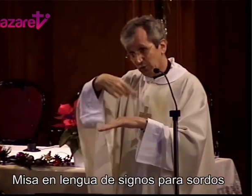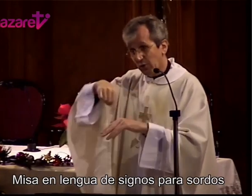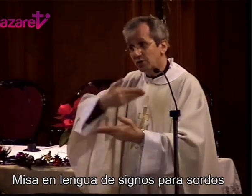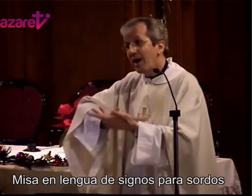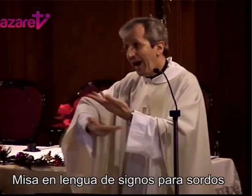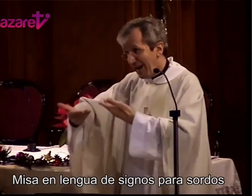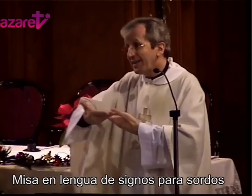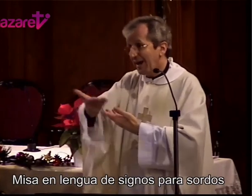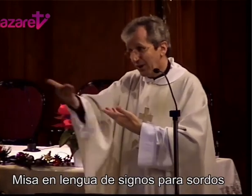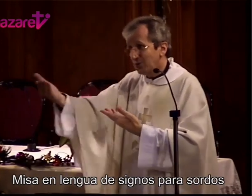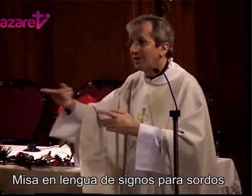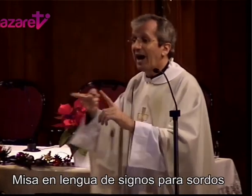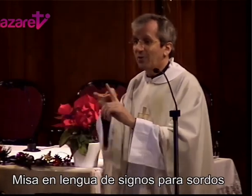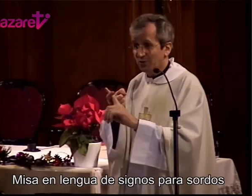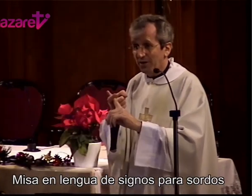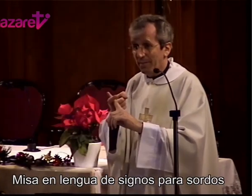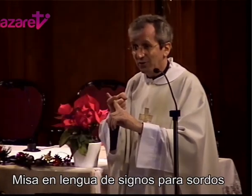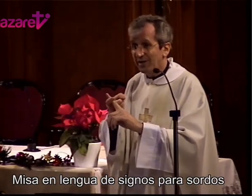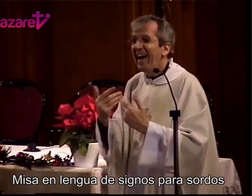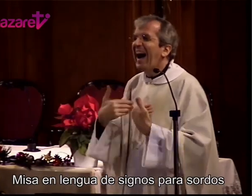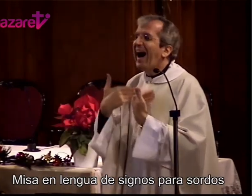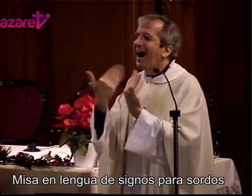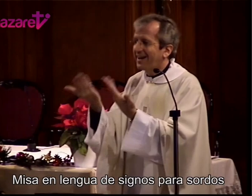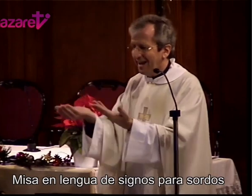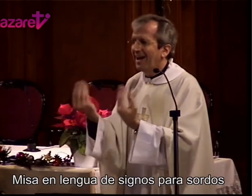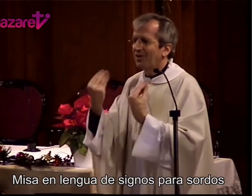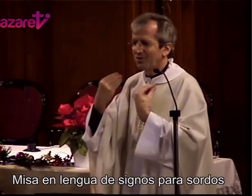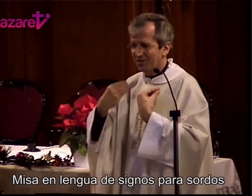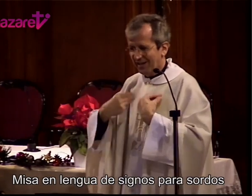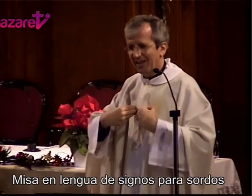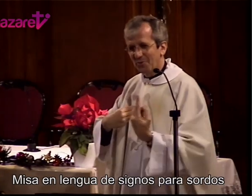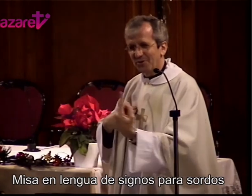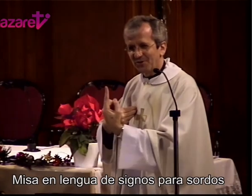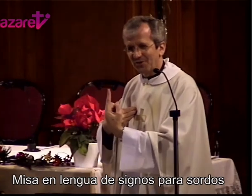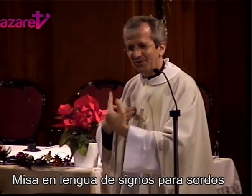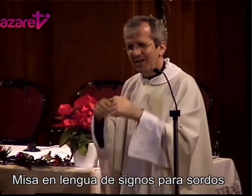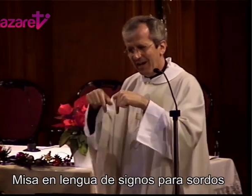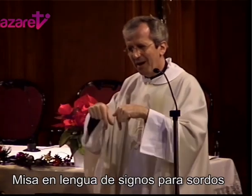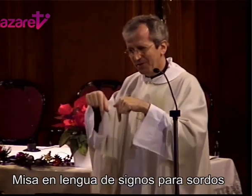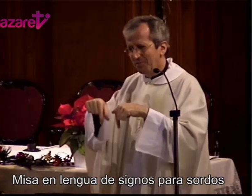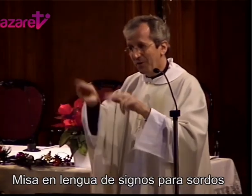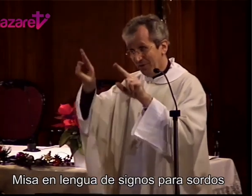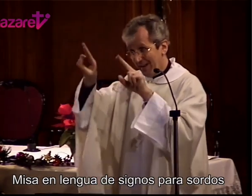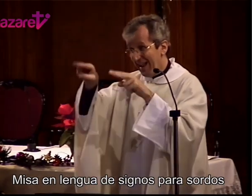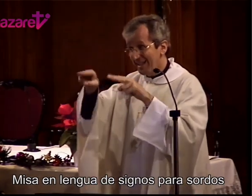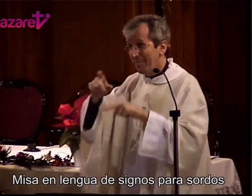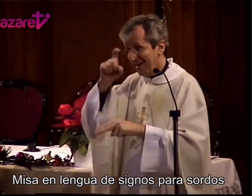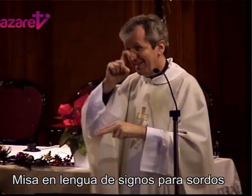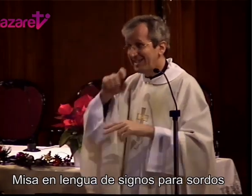nosotros a entregarnos a nuestros hermanos, a regalarnos cada uno de nosotros. A ver si un poquito el tema de este